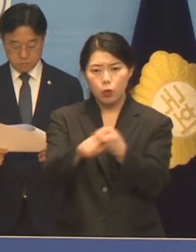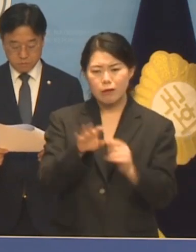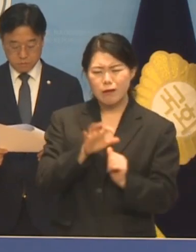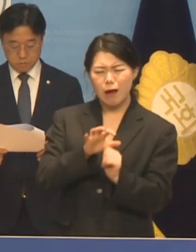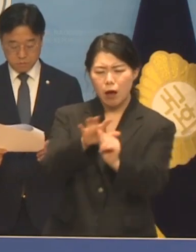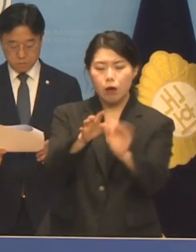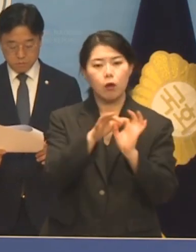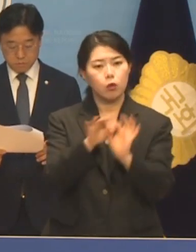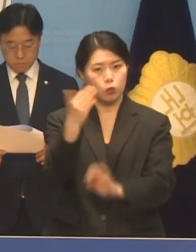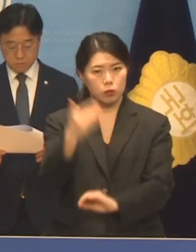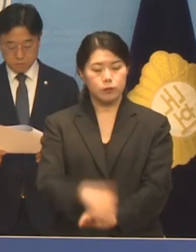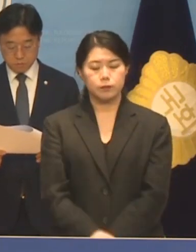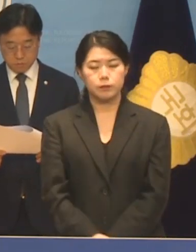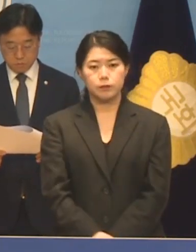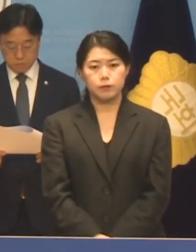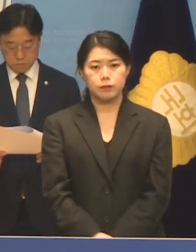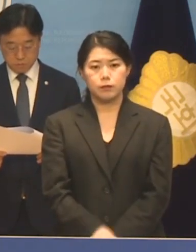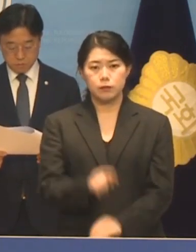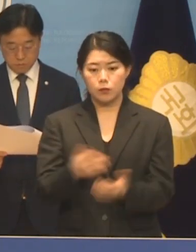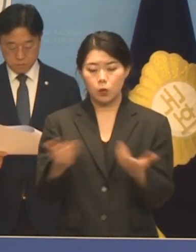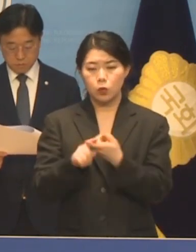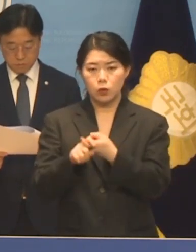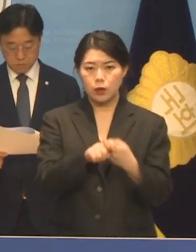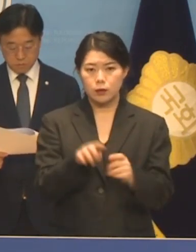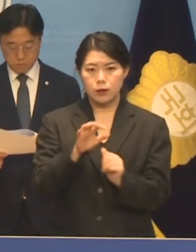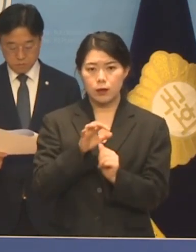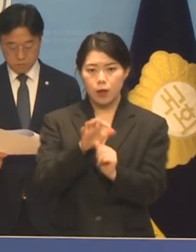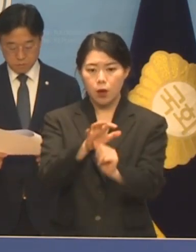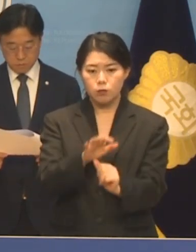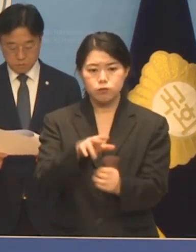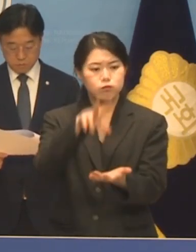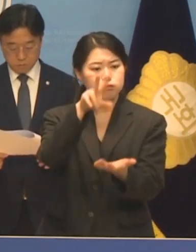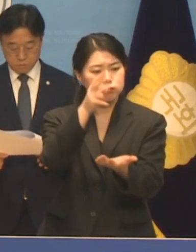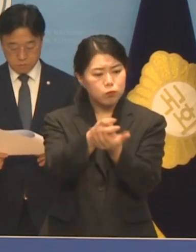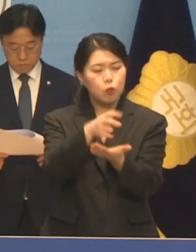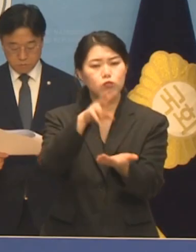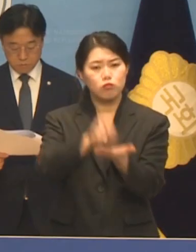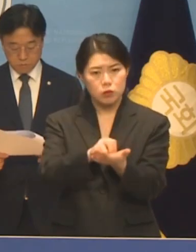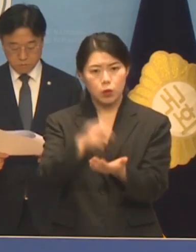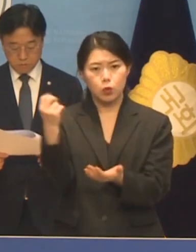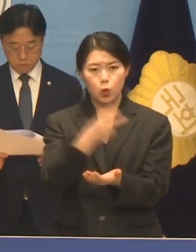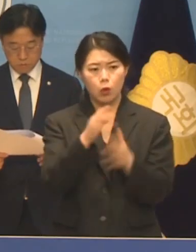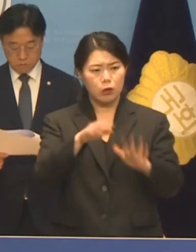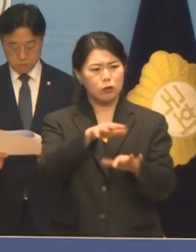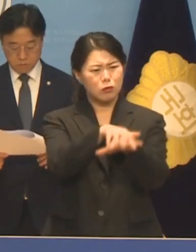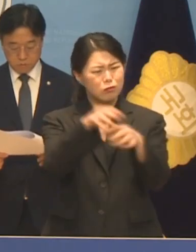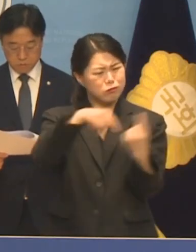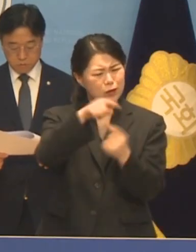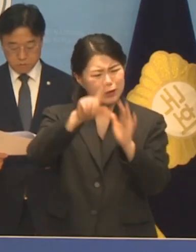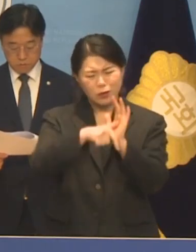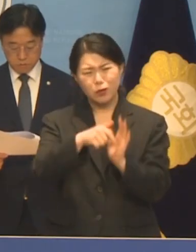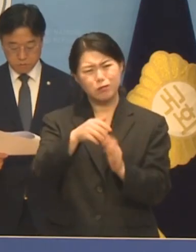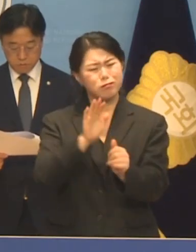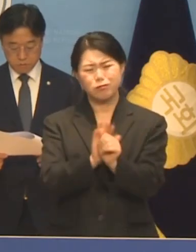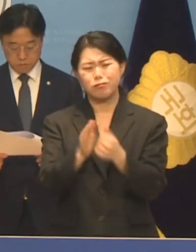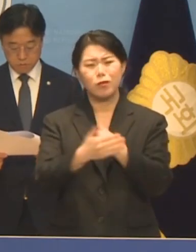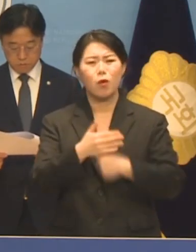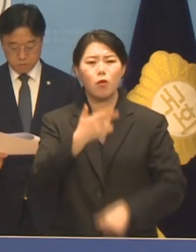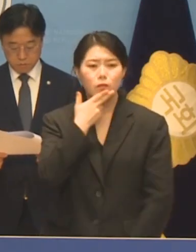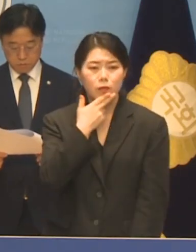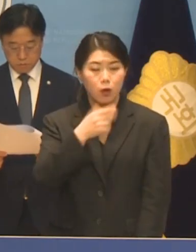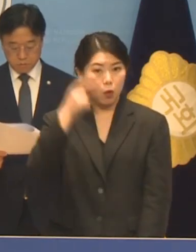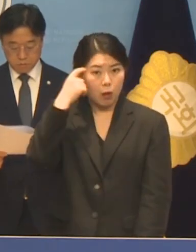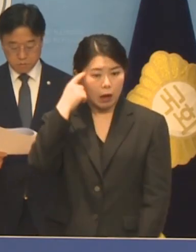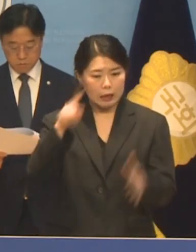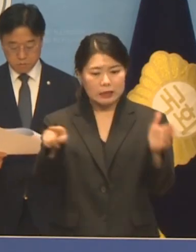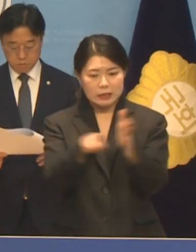진행형입니다. 노조 탄압은 당연히 법적으로도 문제가 되지만 조직 운영에도 하등 도움이 되지 않습니다. 서로에 대한 존중과